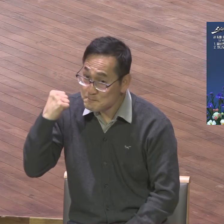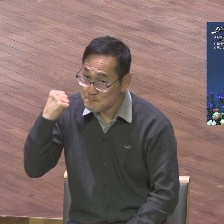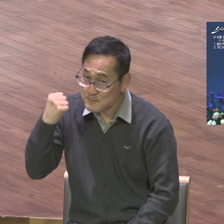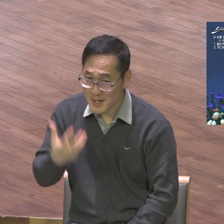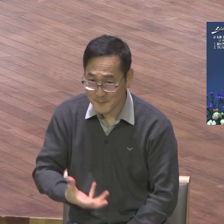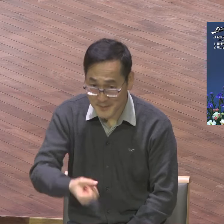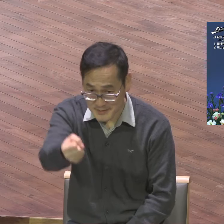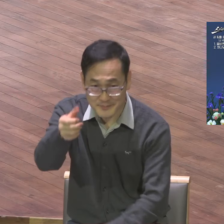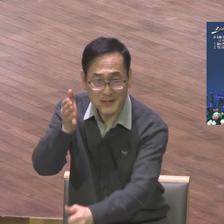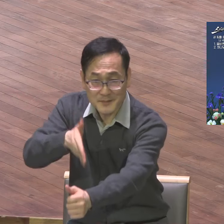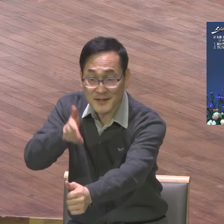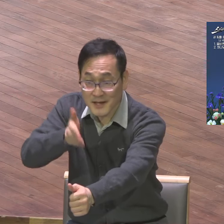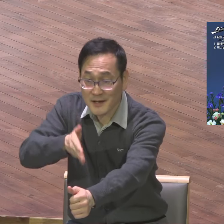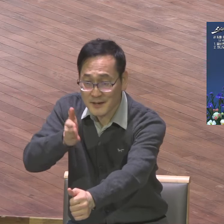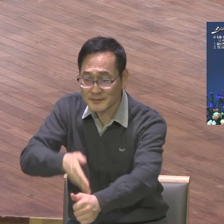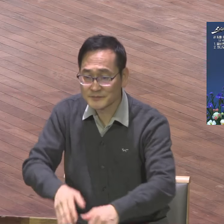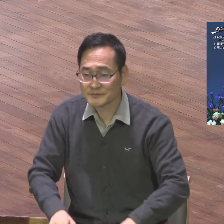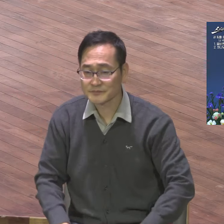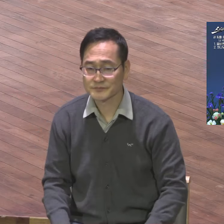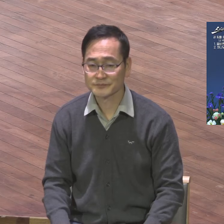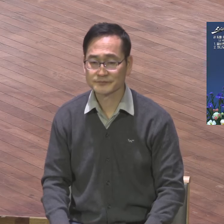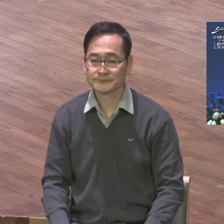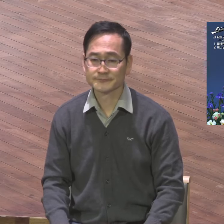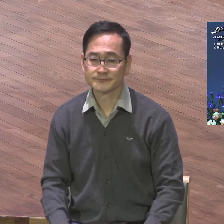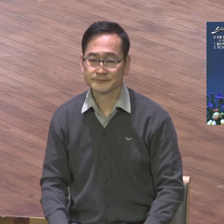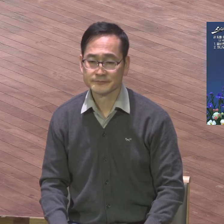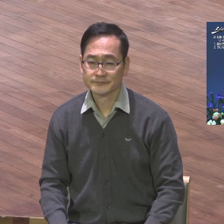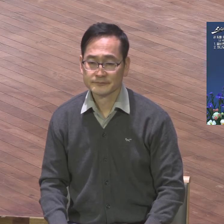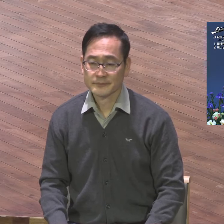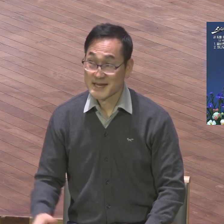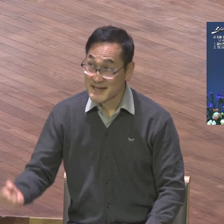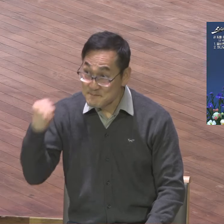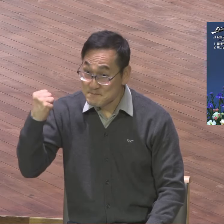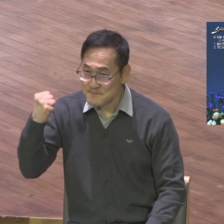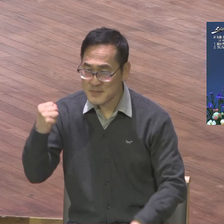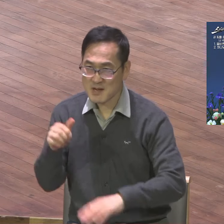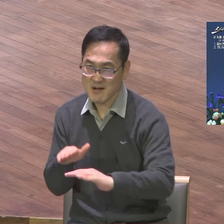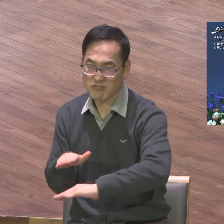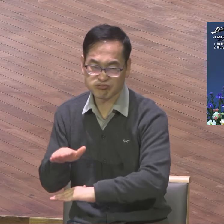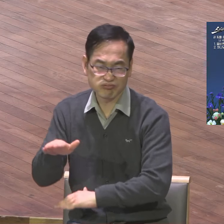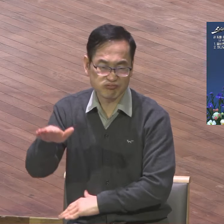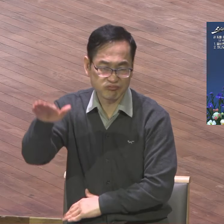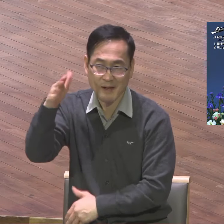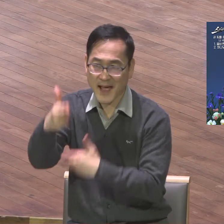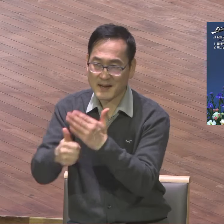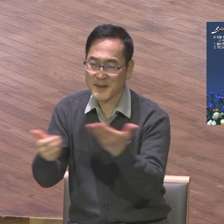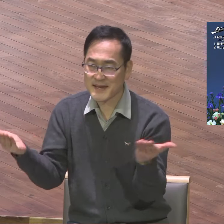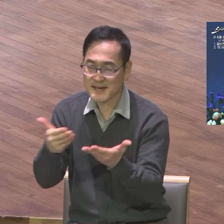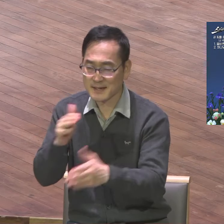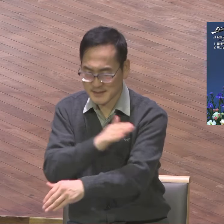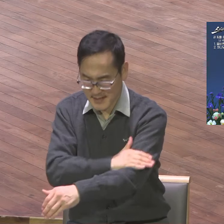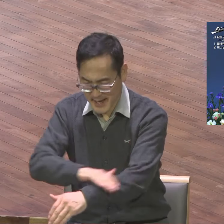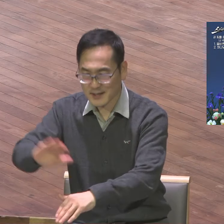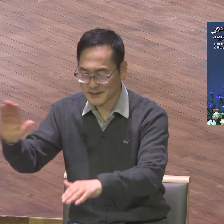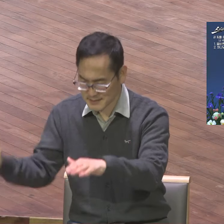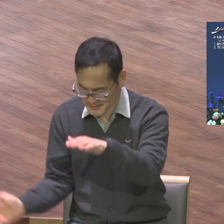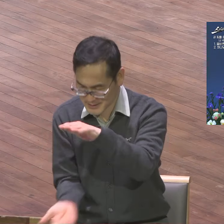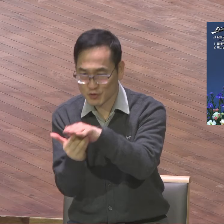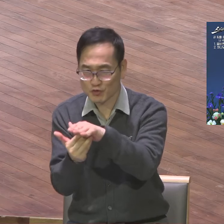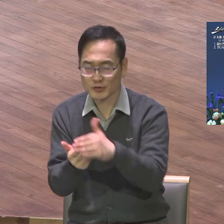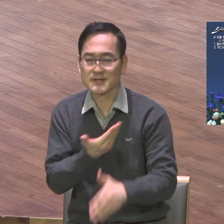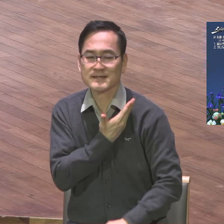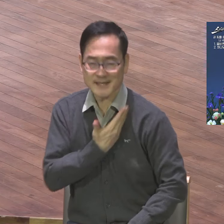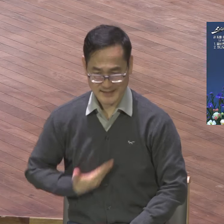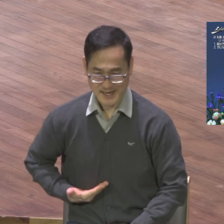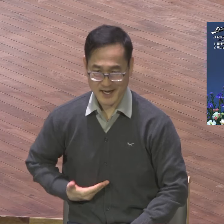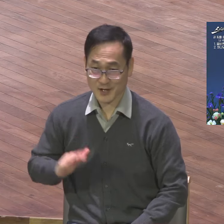얻으시기를 바랍니다. 그리고 그 힘을 바탕으로 비상하면서 하나님의 일을 이루는 그리스도의 절대 제자들 다